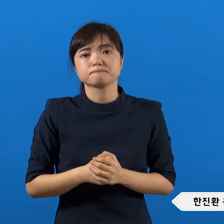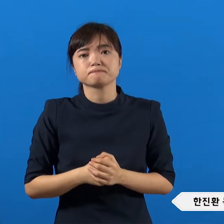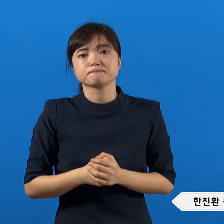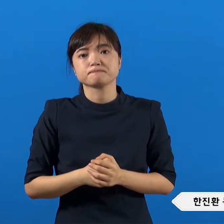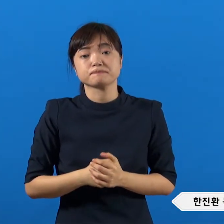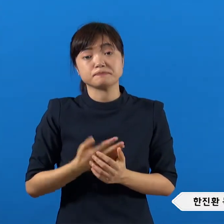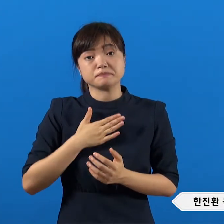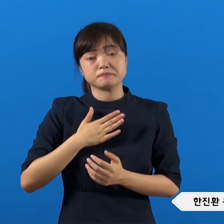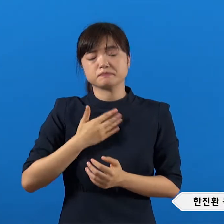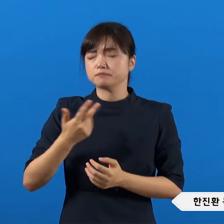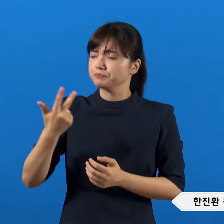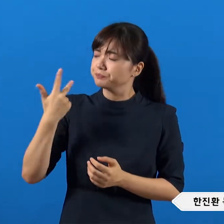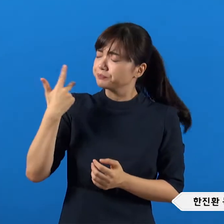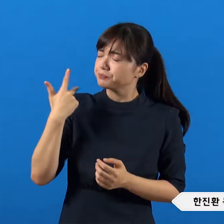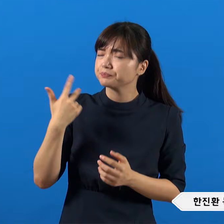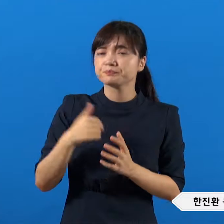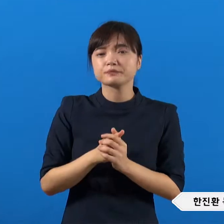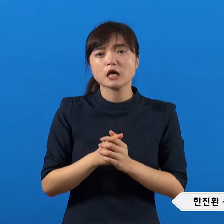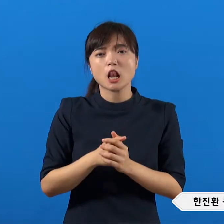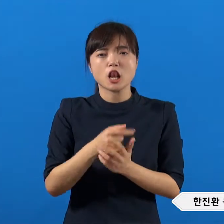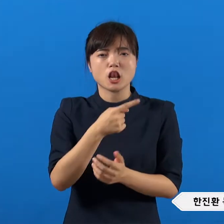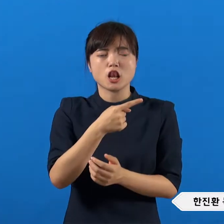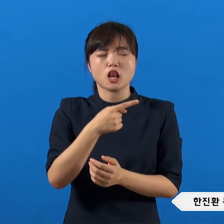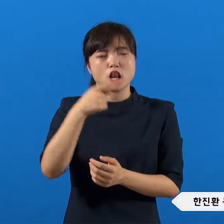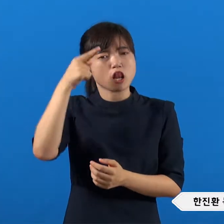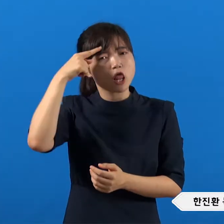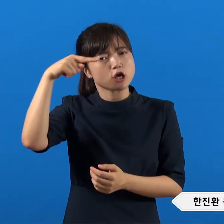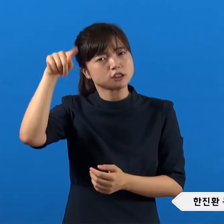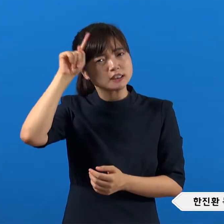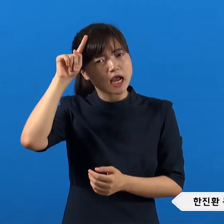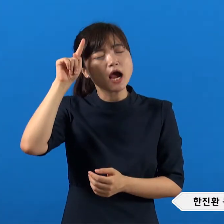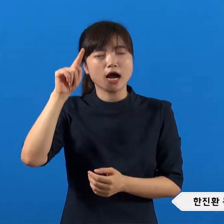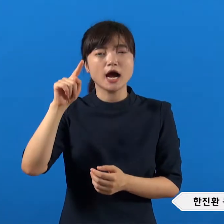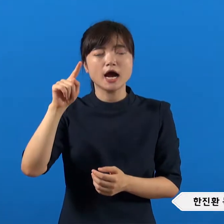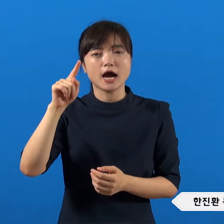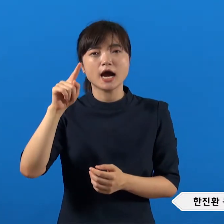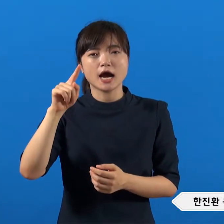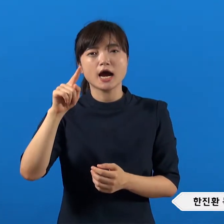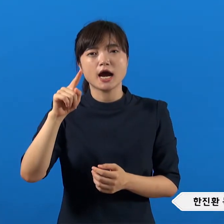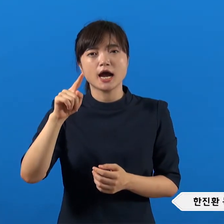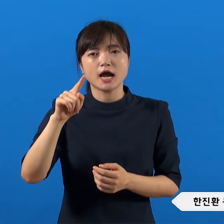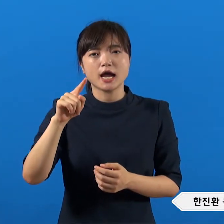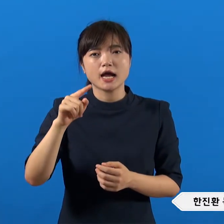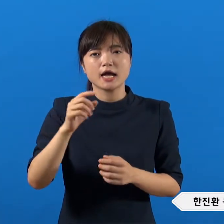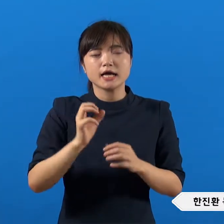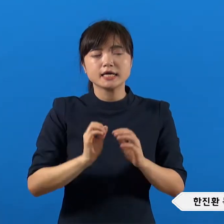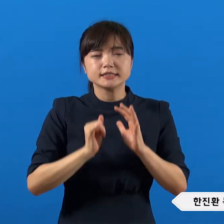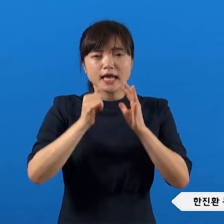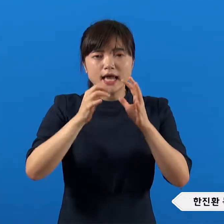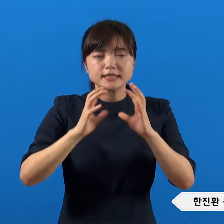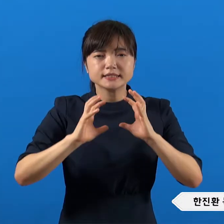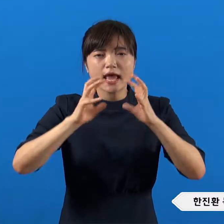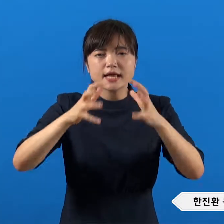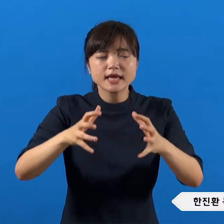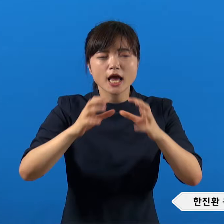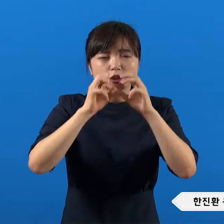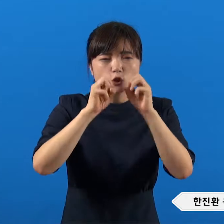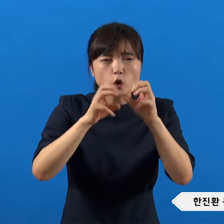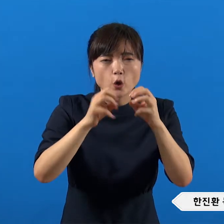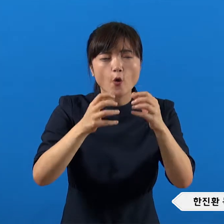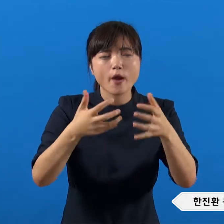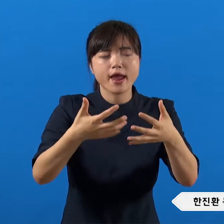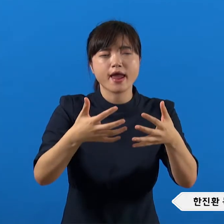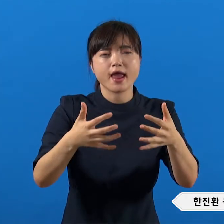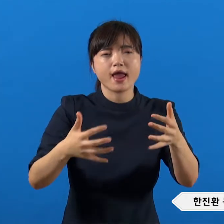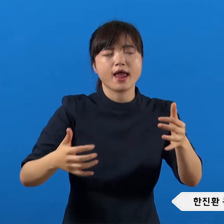저는 지난 주간에 러시아 블라디보스톡에서 열린 우리 교단 세계 선교회 이사회에 참석을